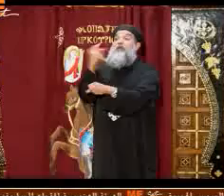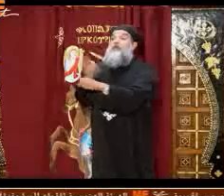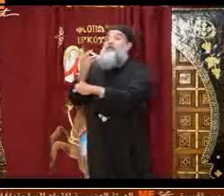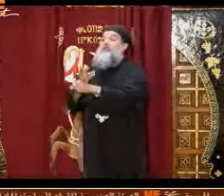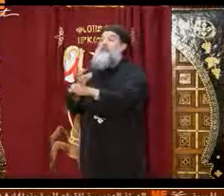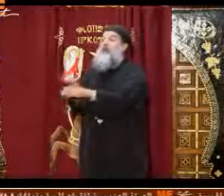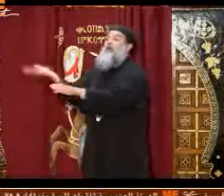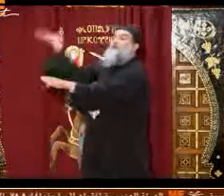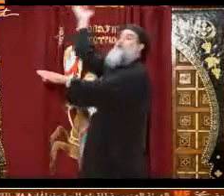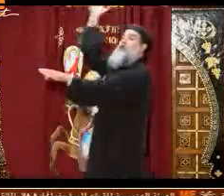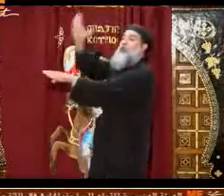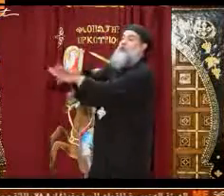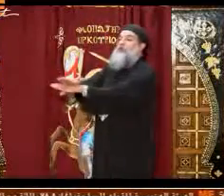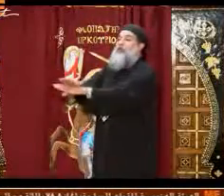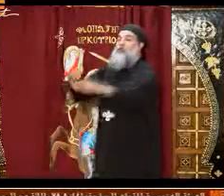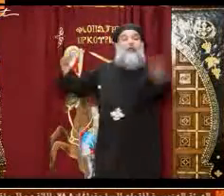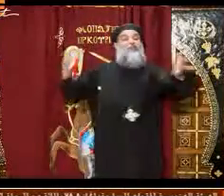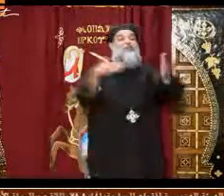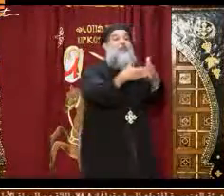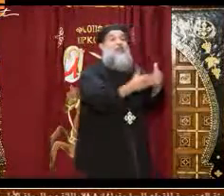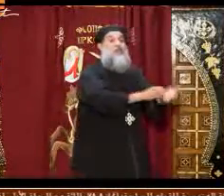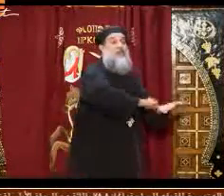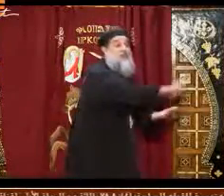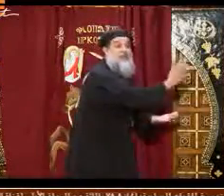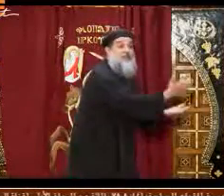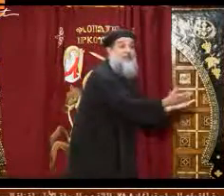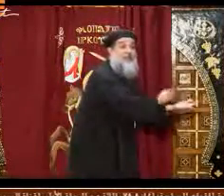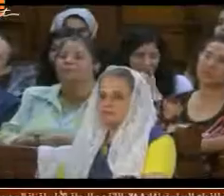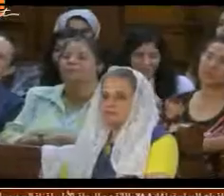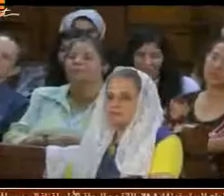ممكن الخطية تموت وتودي فين؟